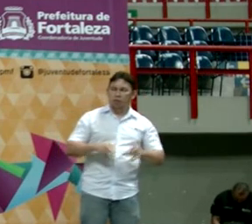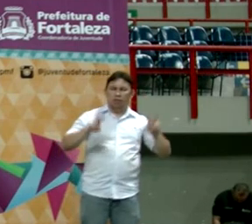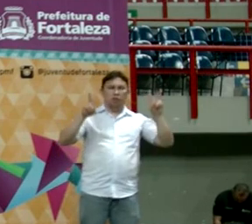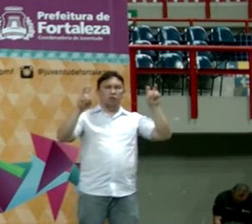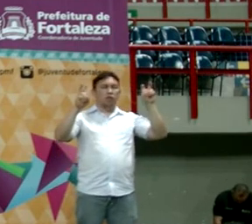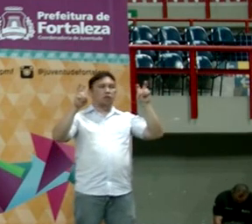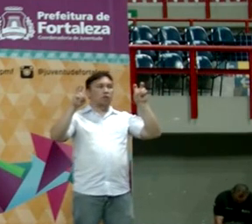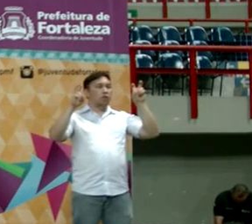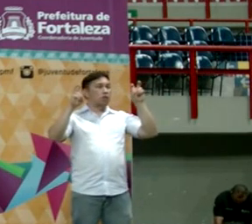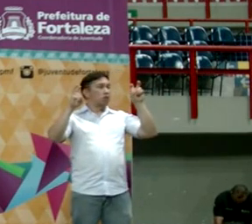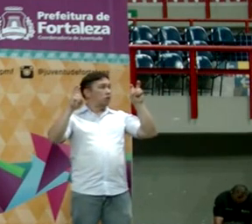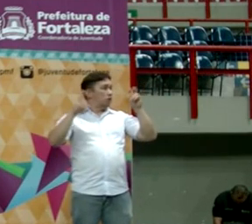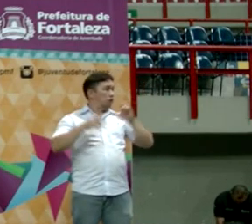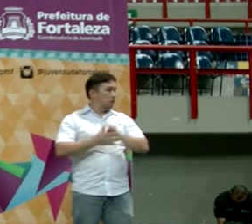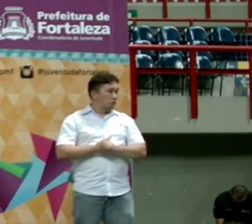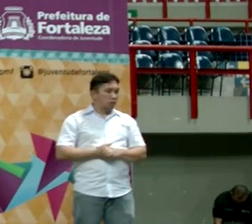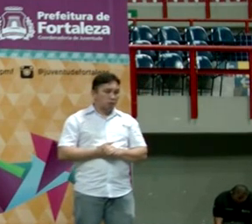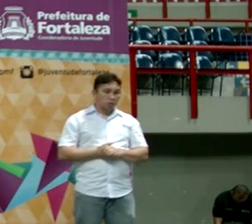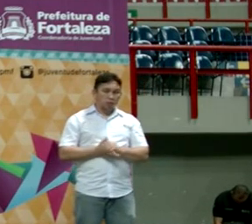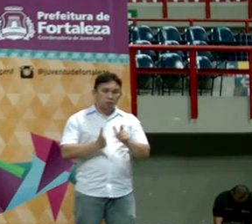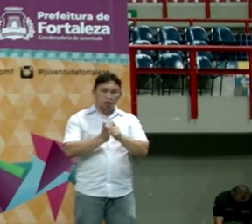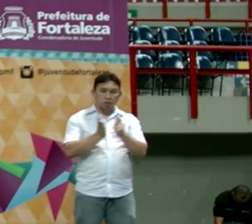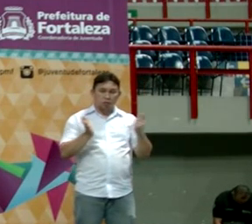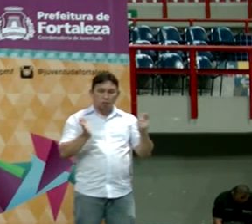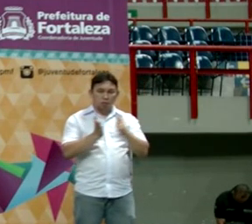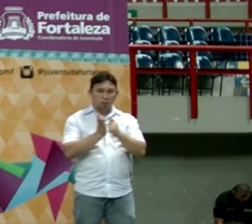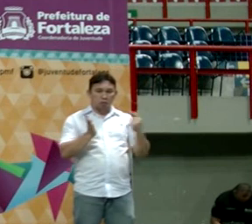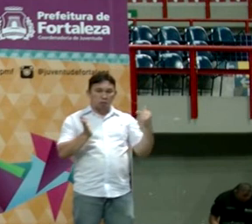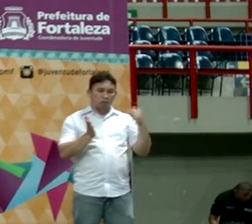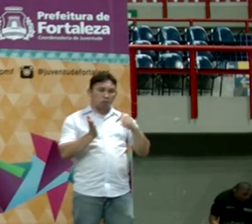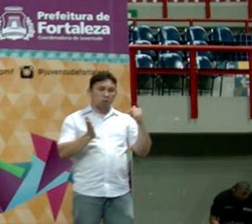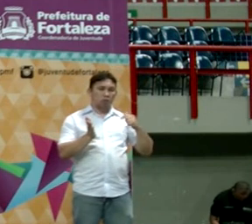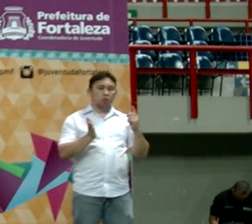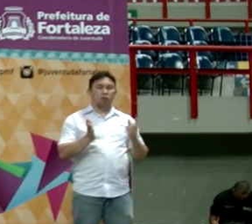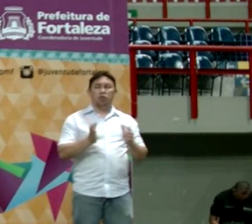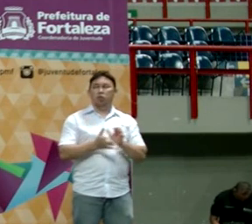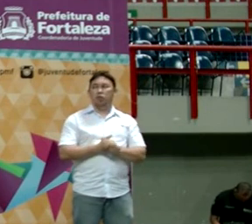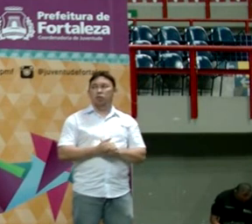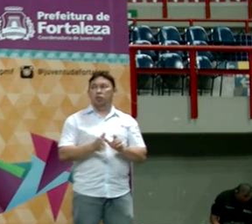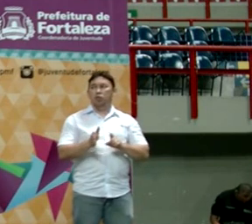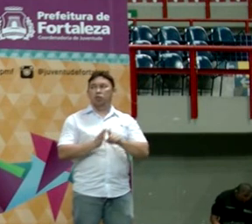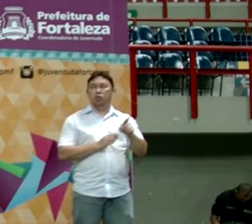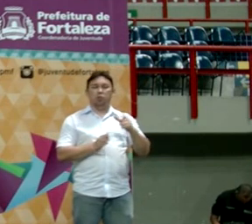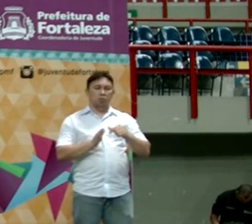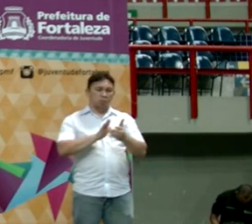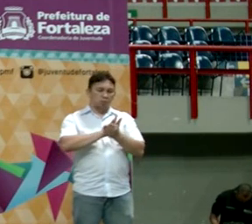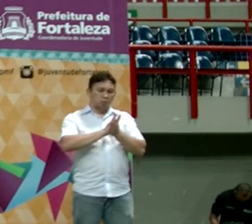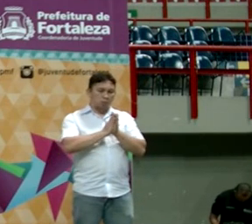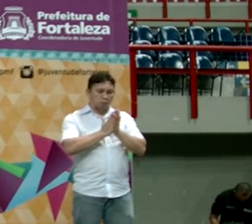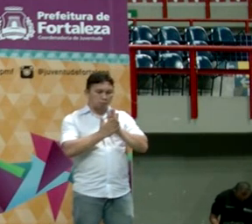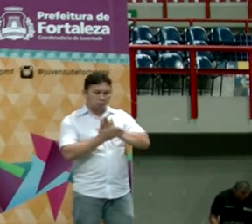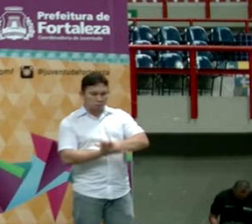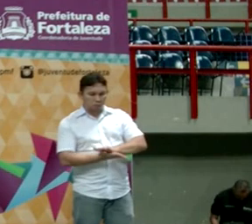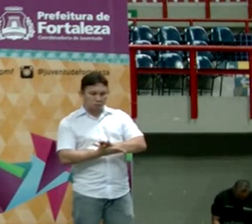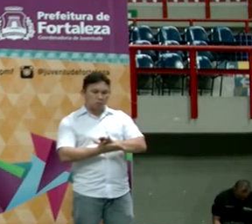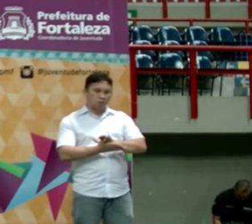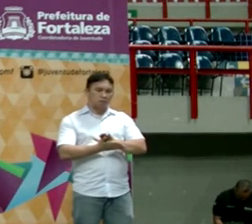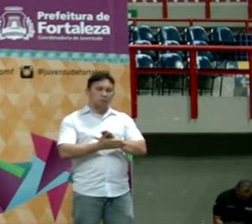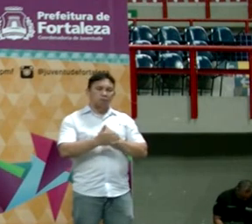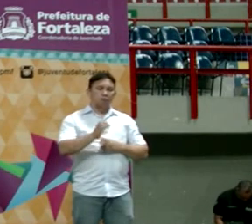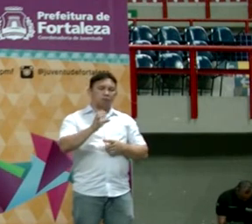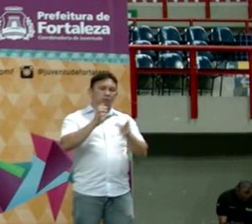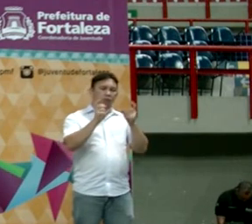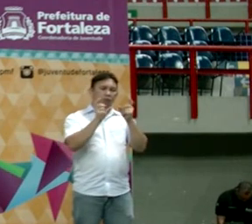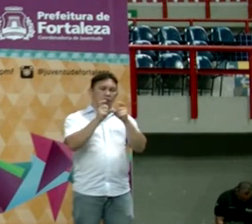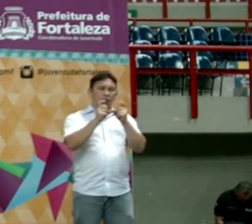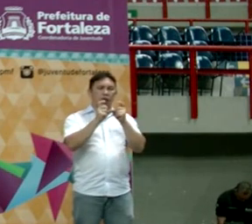cai direto no jornalismo, nos assuntos jornalísticos, a questão da xenofobia na Europa em relação ao